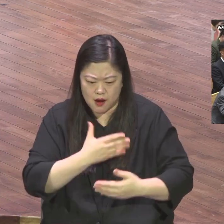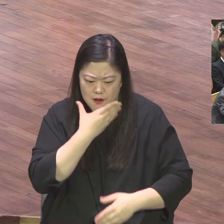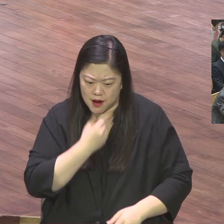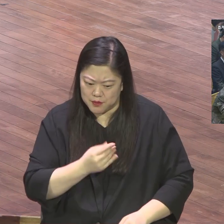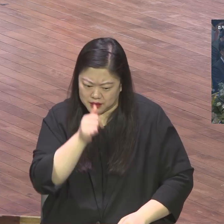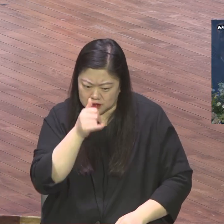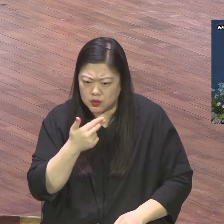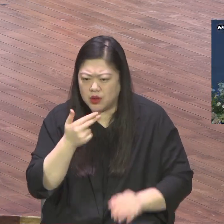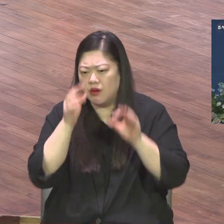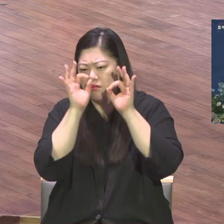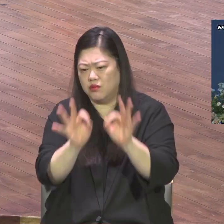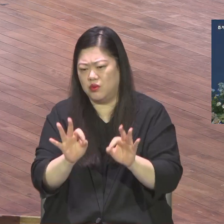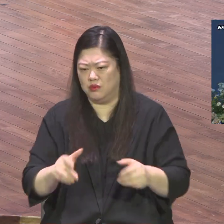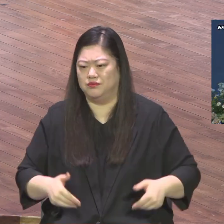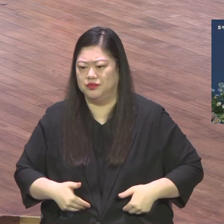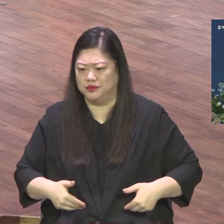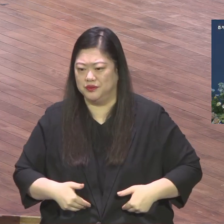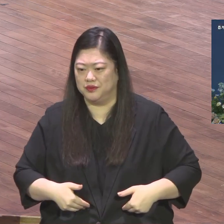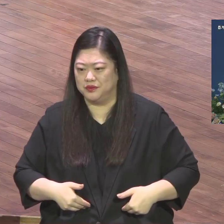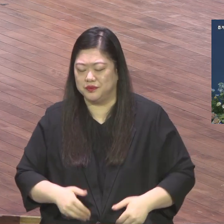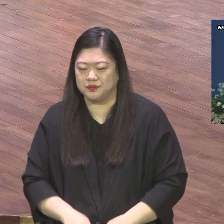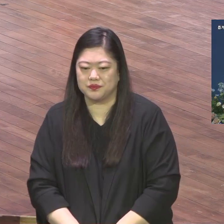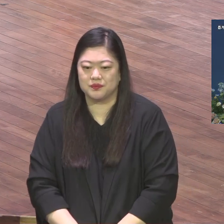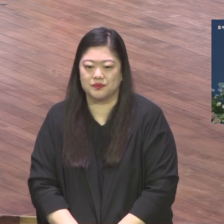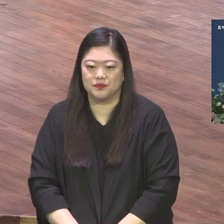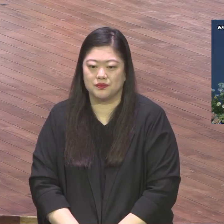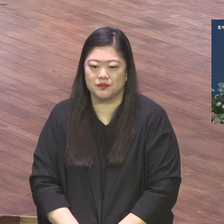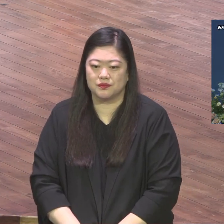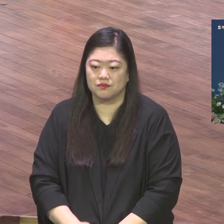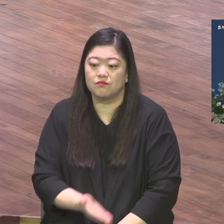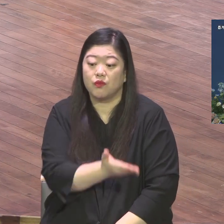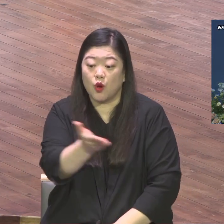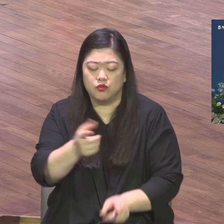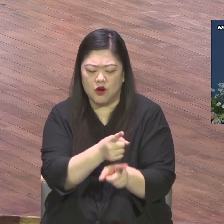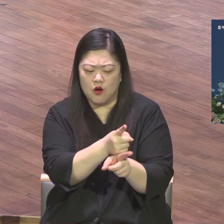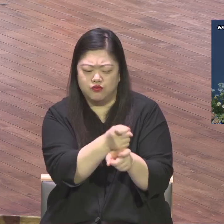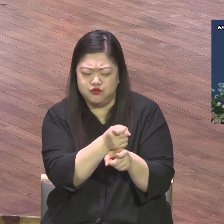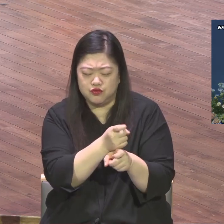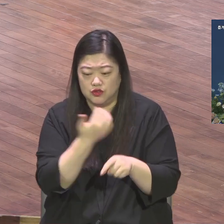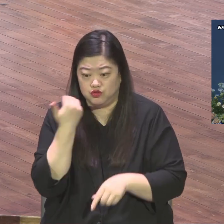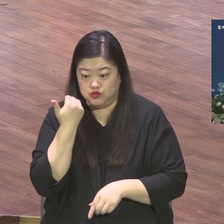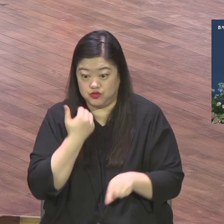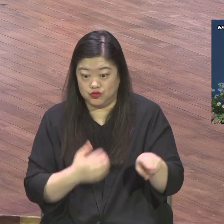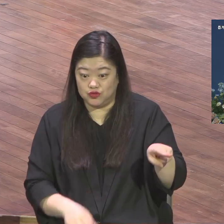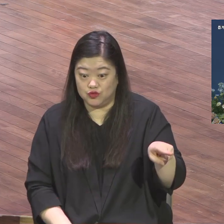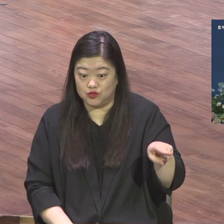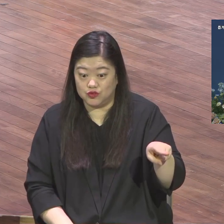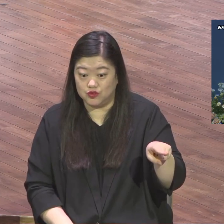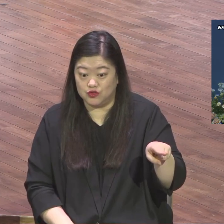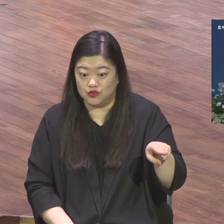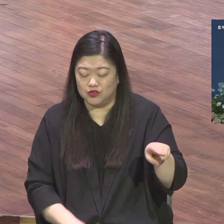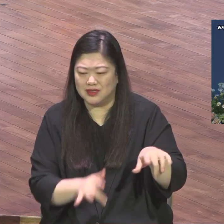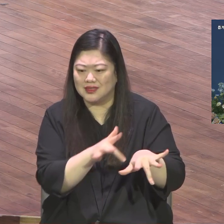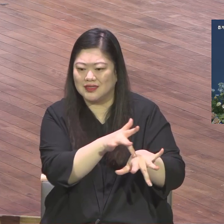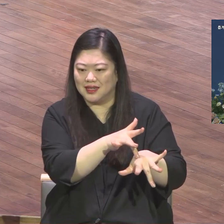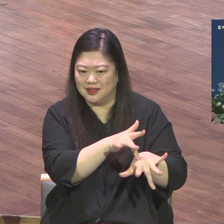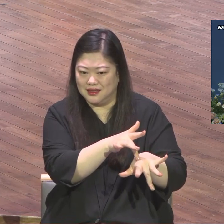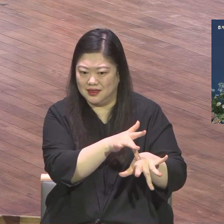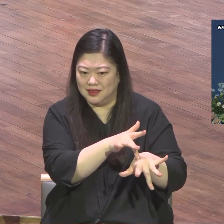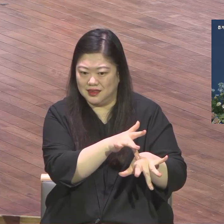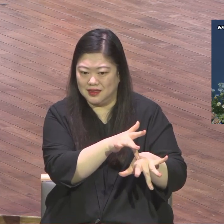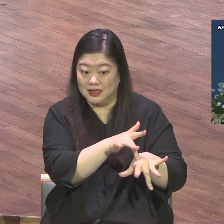가정과 교회는 우리의 대적자 마귀가 그야말로 집중적으로 공격하는